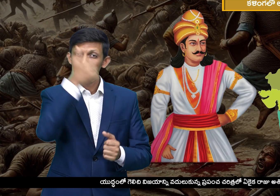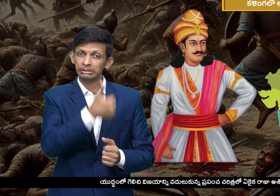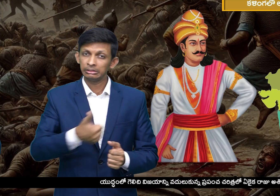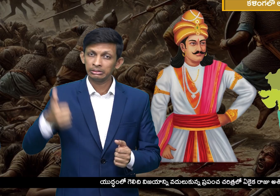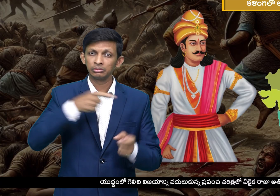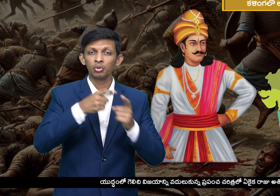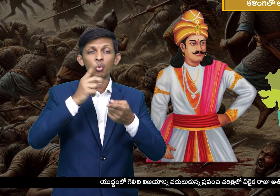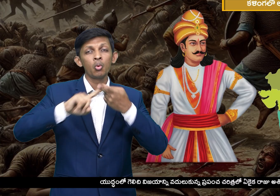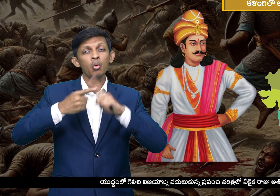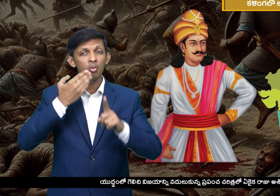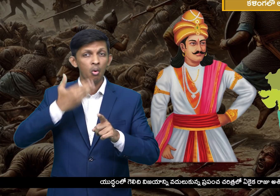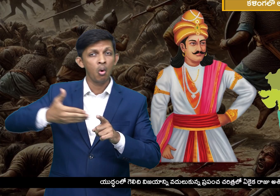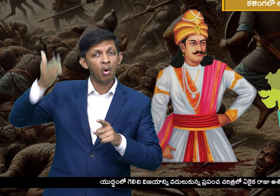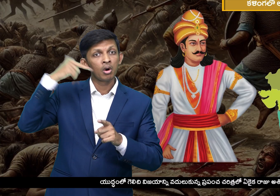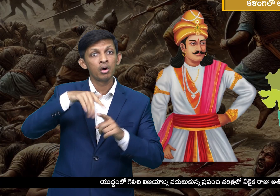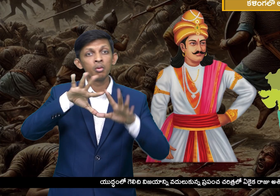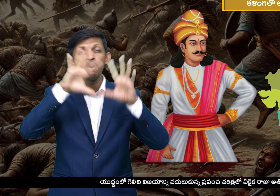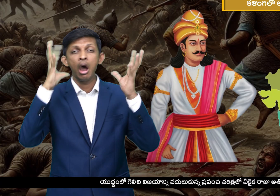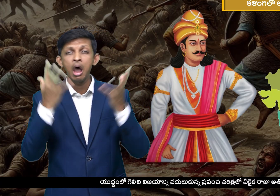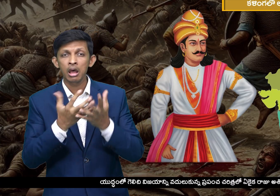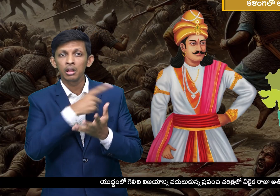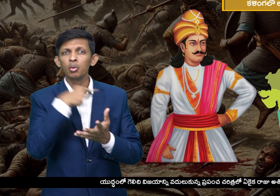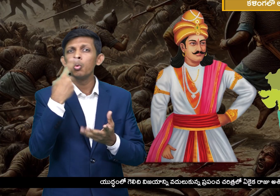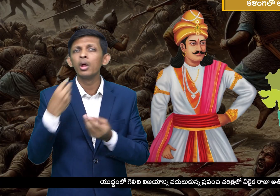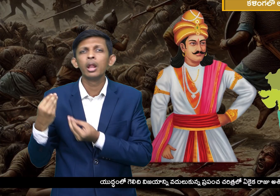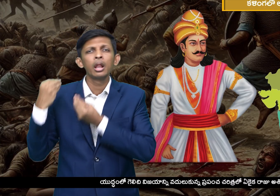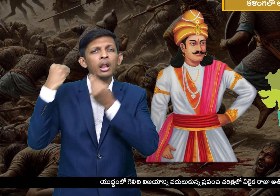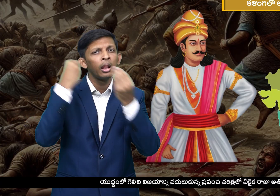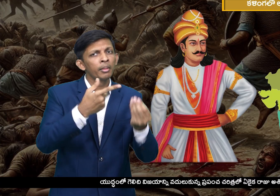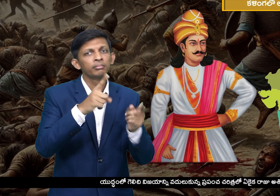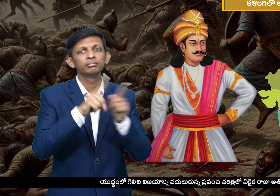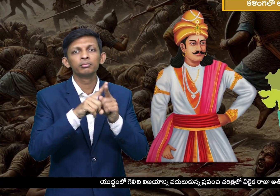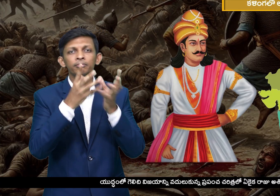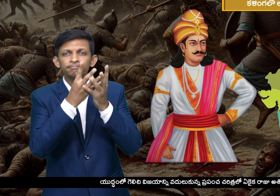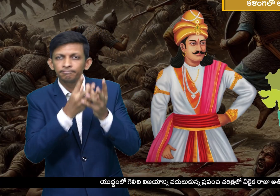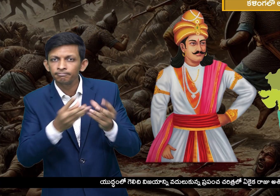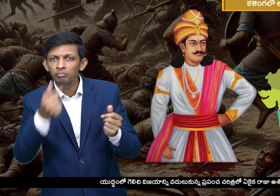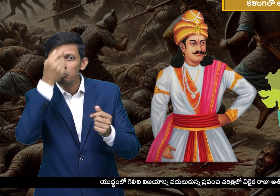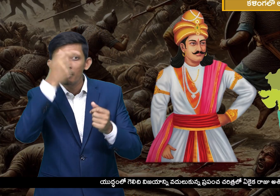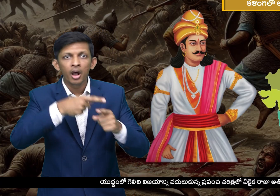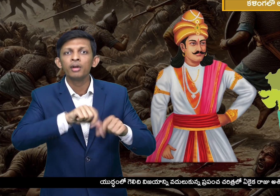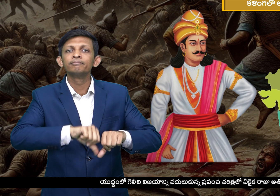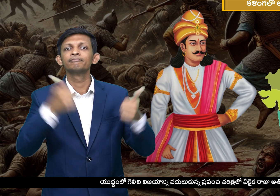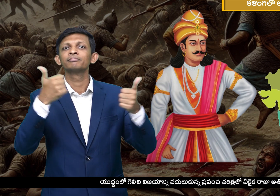యుద్ధంలో గెలిచి విజయాన్ని వదులుకున్న ప్రపంచ చరిత్రలో ఏకైక రాజు అశోకుడు.